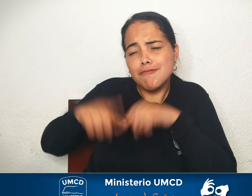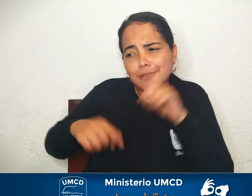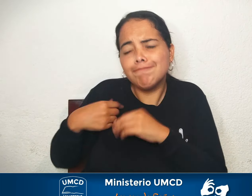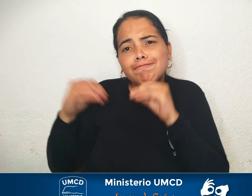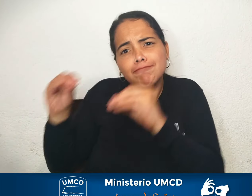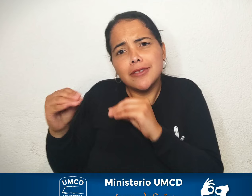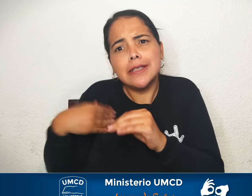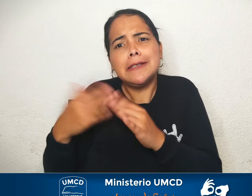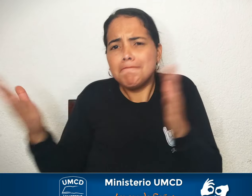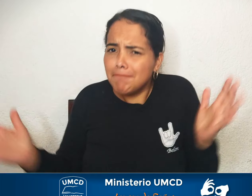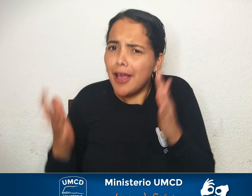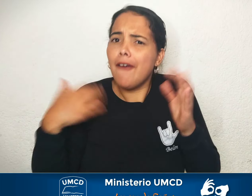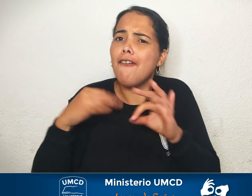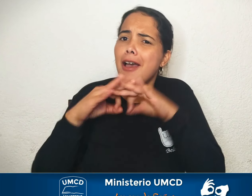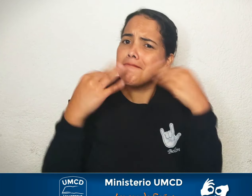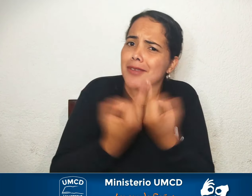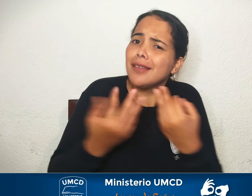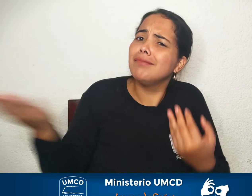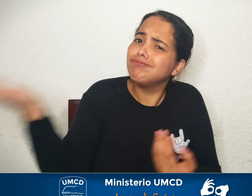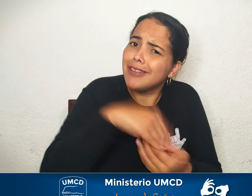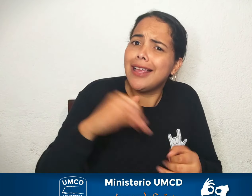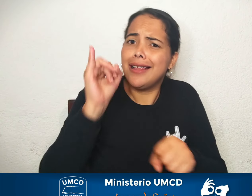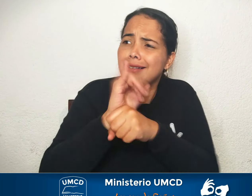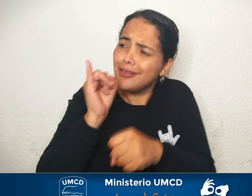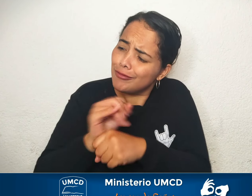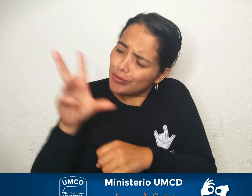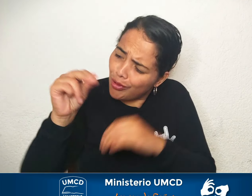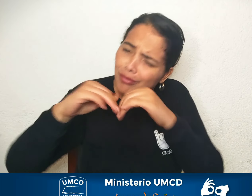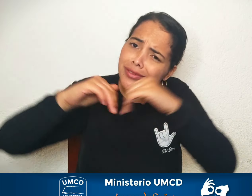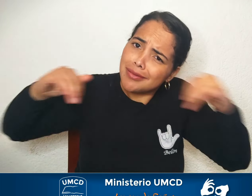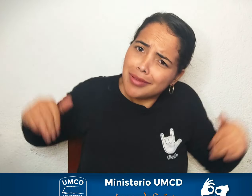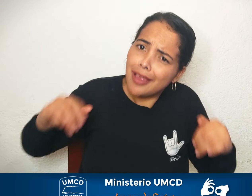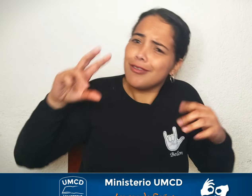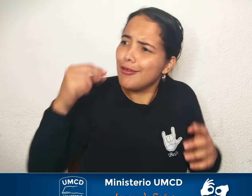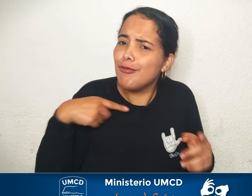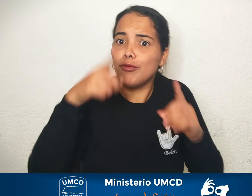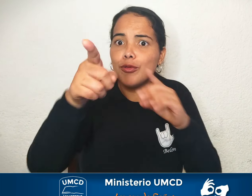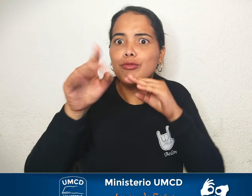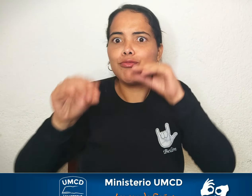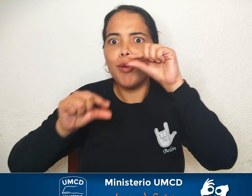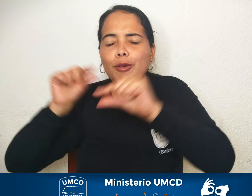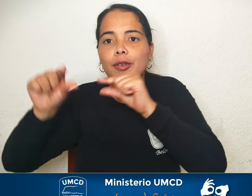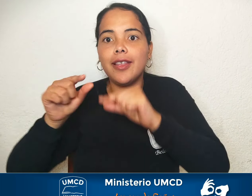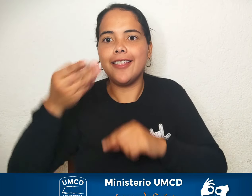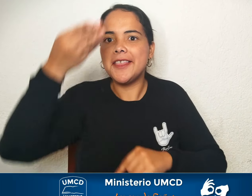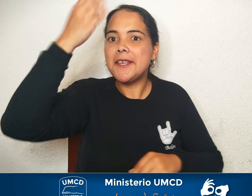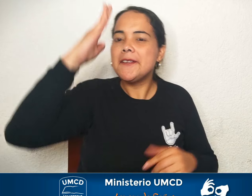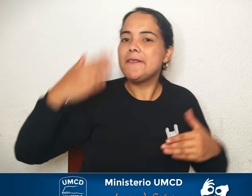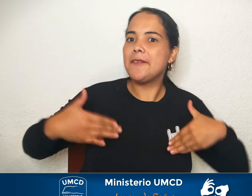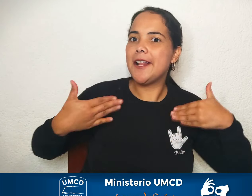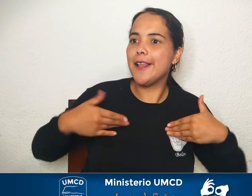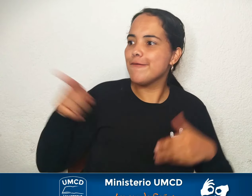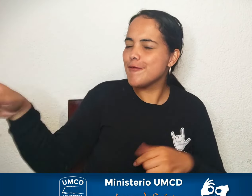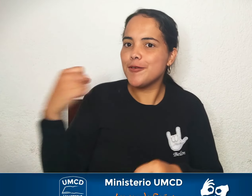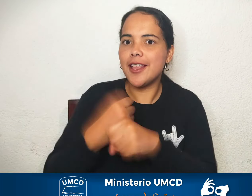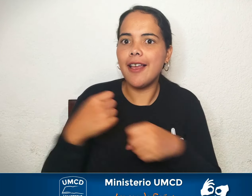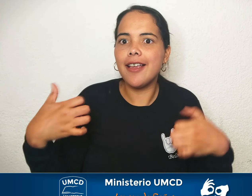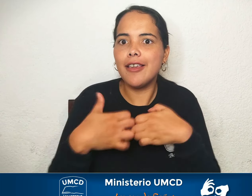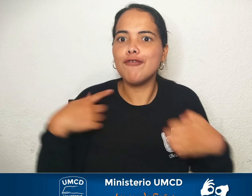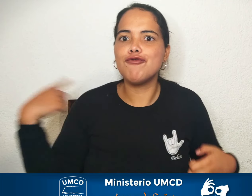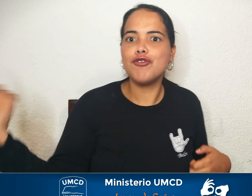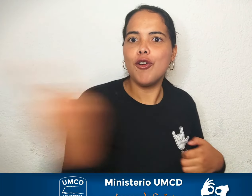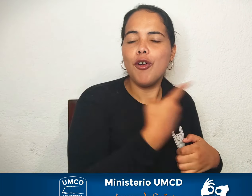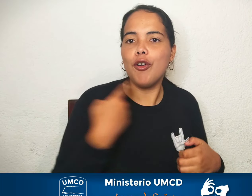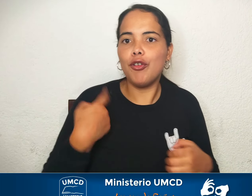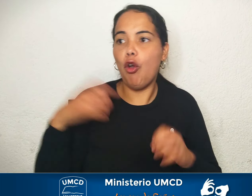a exhortarle, a animarse para que no se aleje del Señor. Tal vez usted, Dios